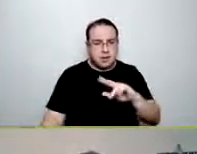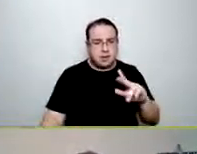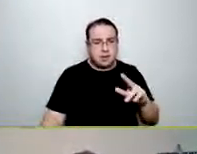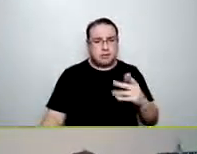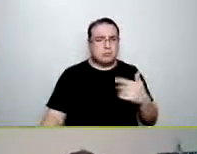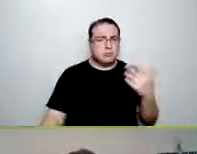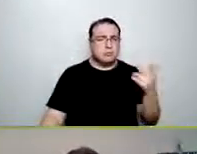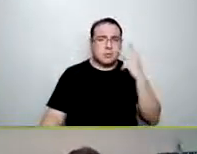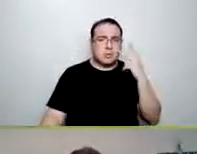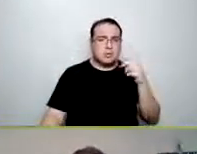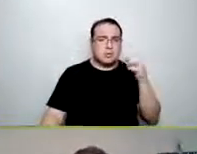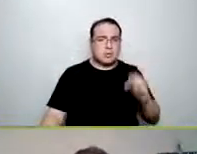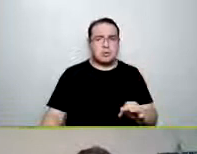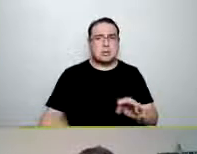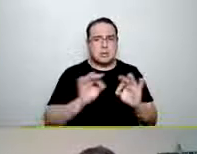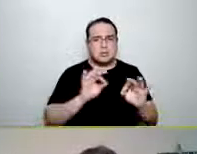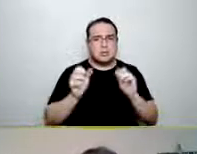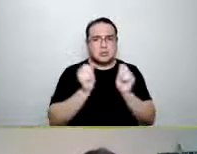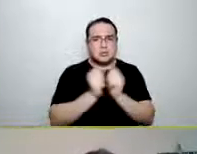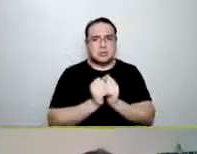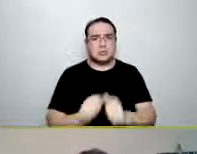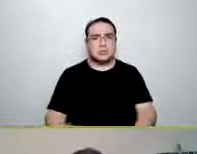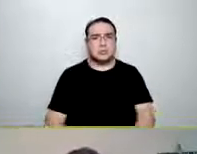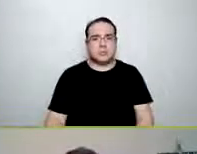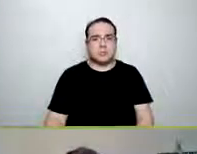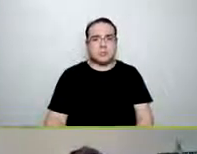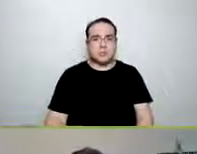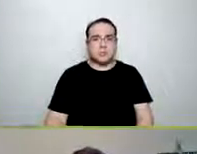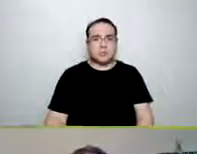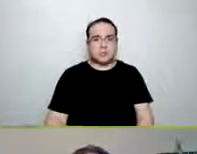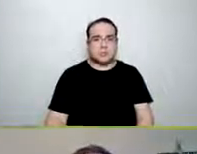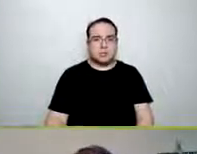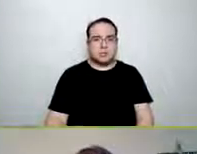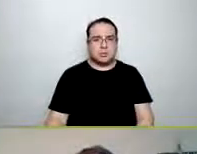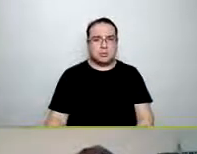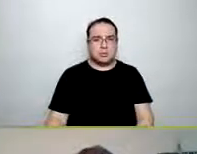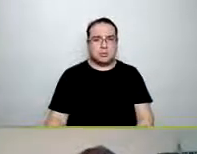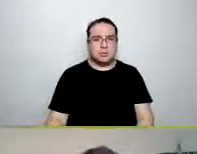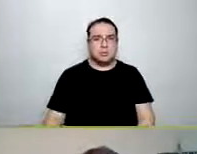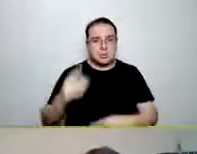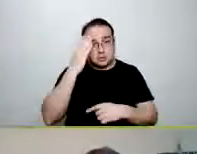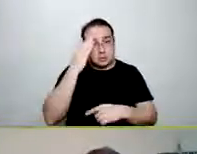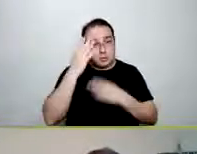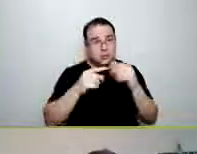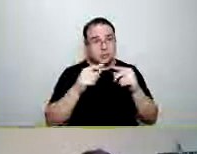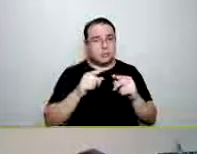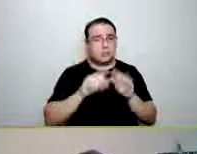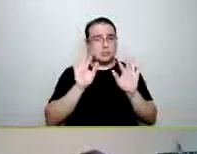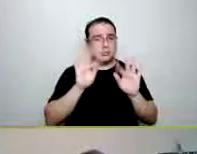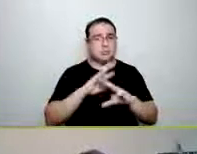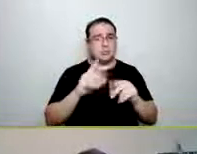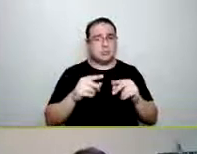povos indígenas. A gente quer que isso seja tratado com respeito. Então, pelo menos, você tem que se identificar ou acessar esse material